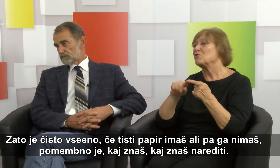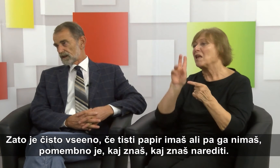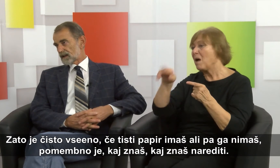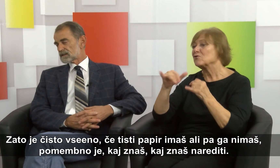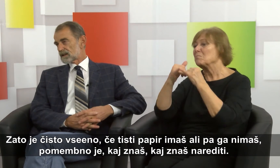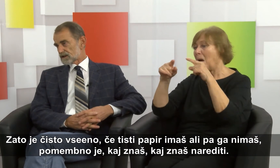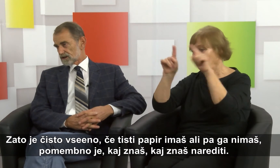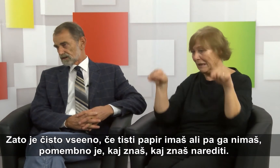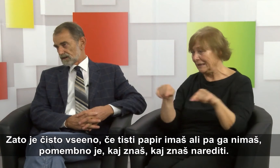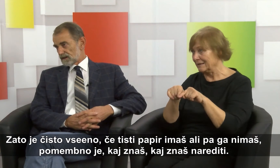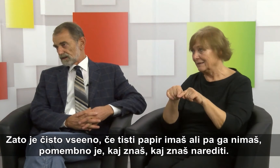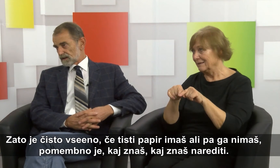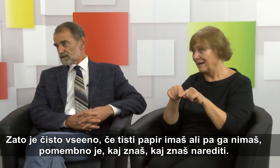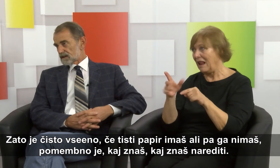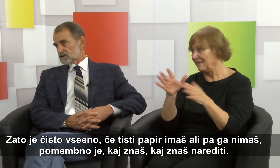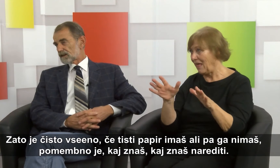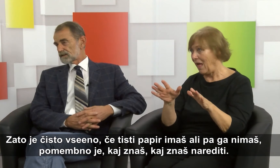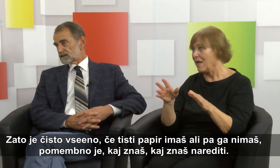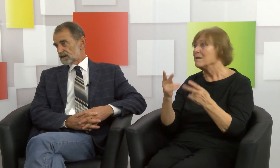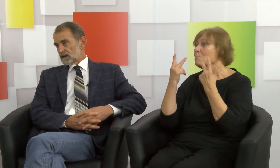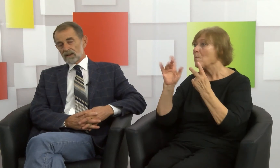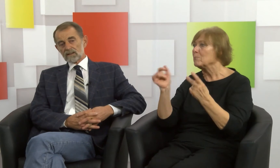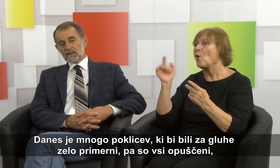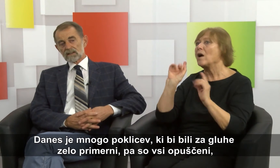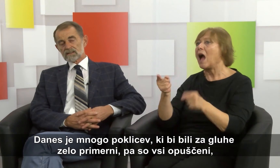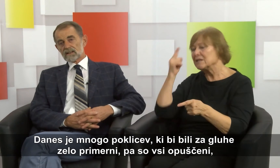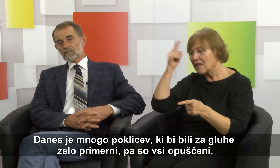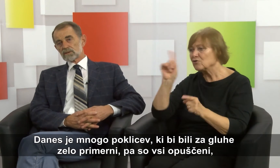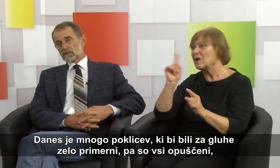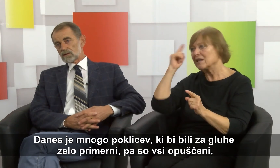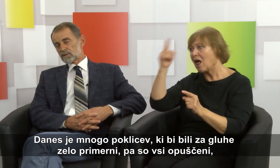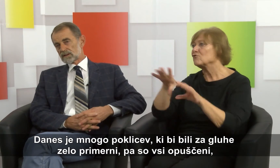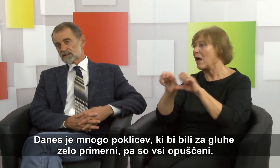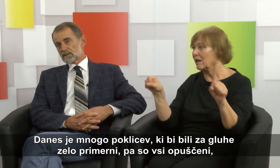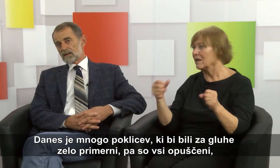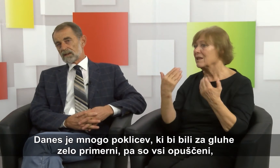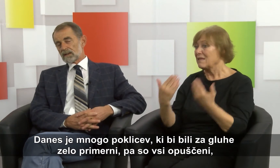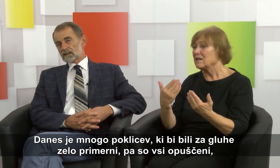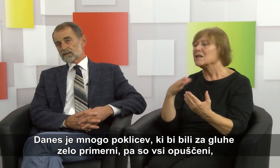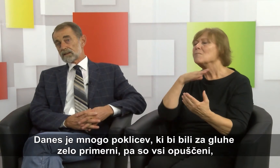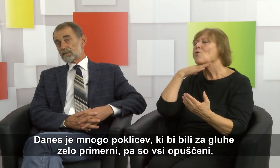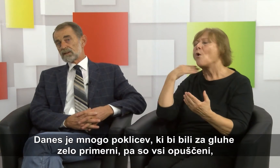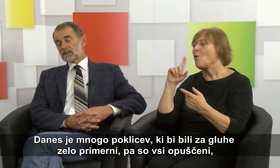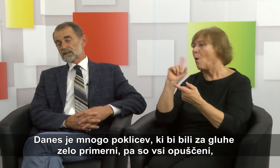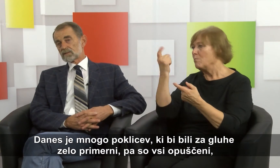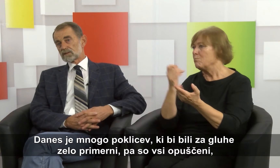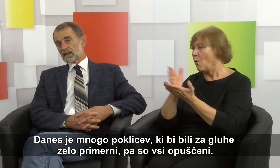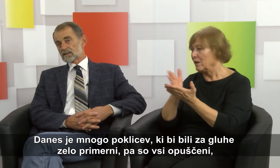je, kaj znaš narediti. In danes je mnogo poklicev, ki bi bili za gluhe